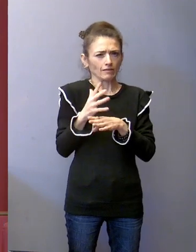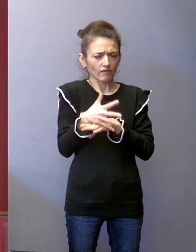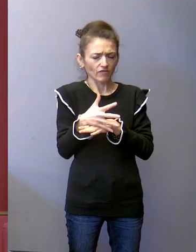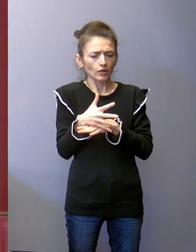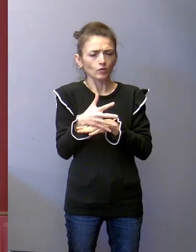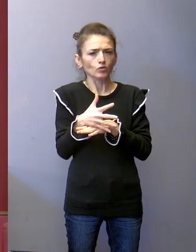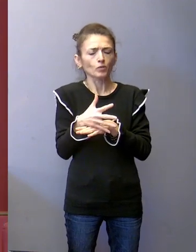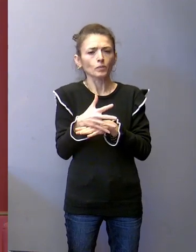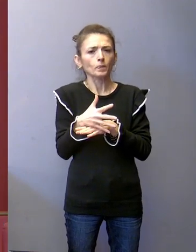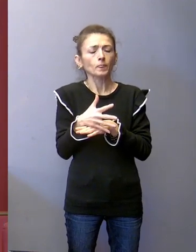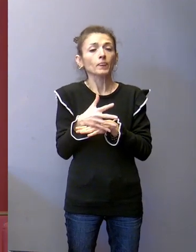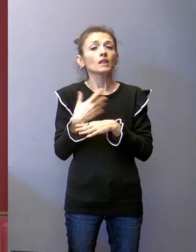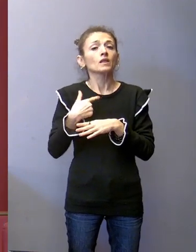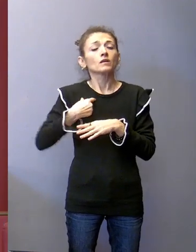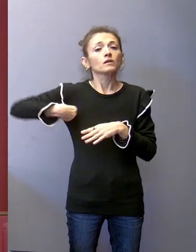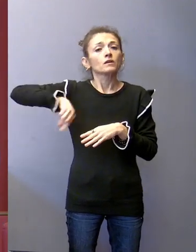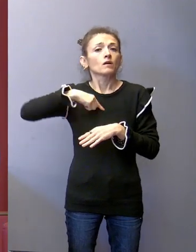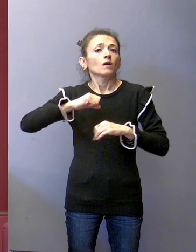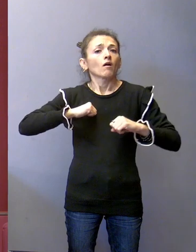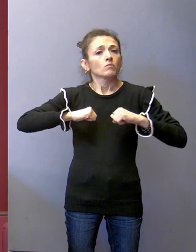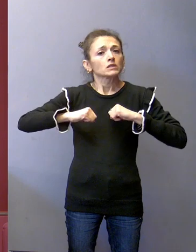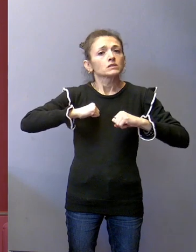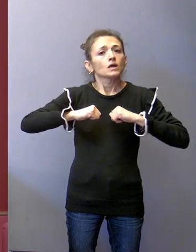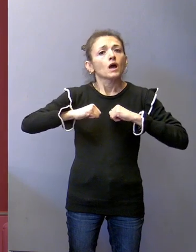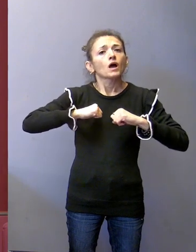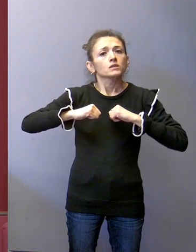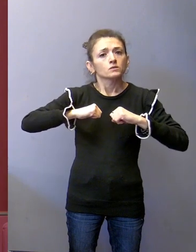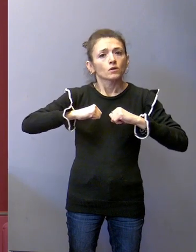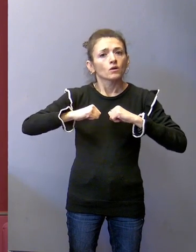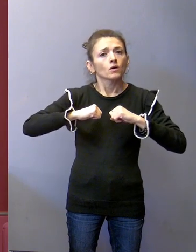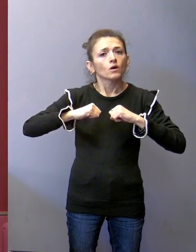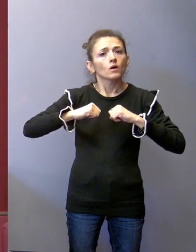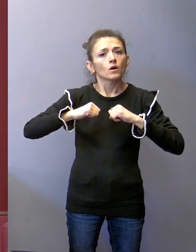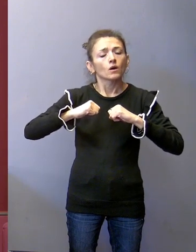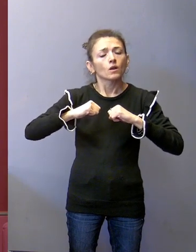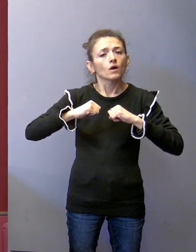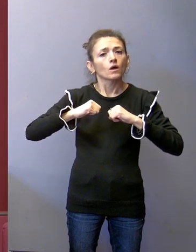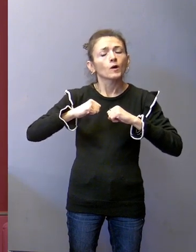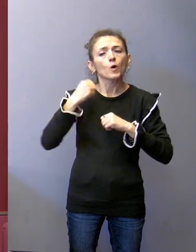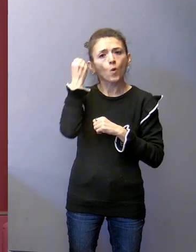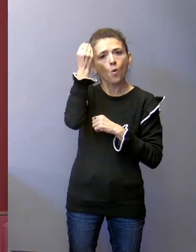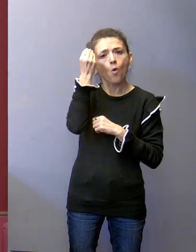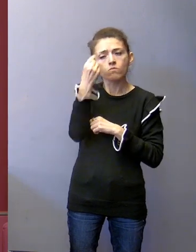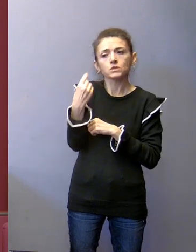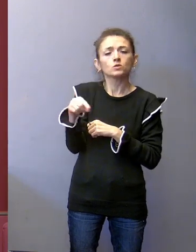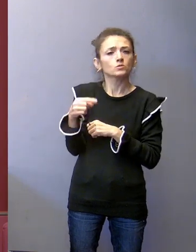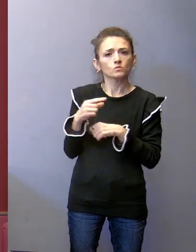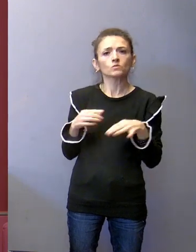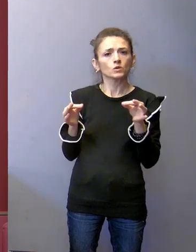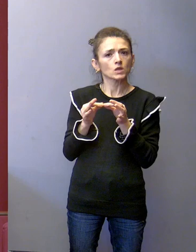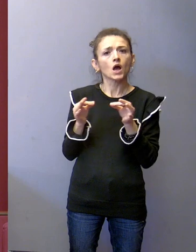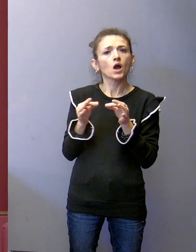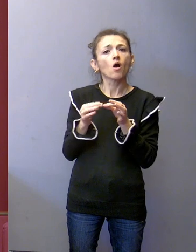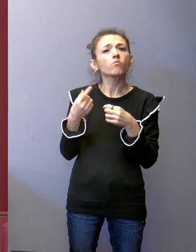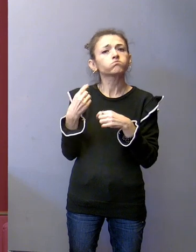intervento l'amministrazione condivide con lei la considerazione per cui deve trattarsi